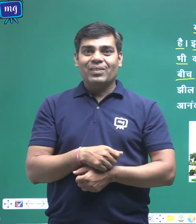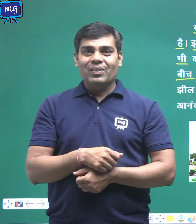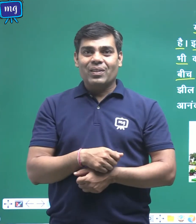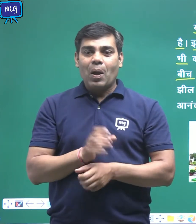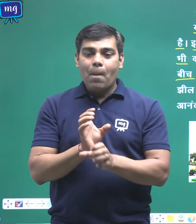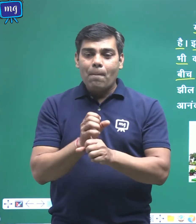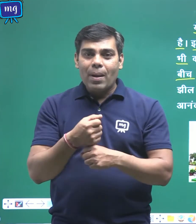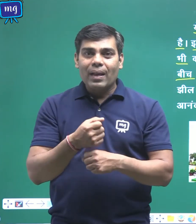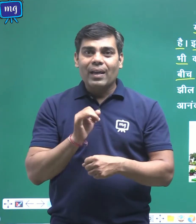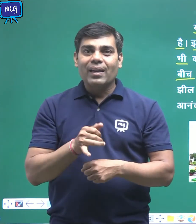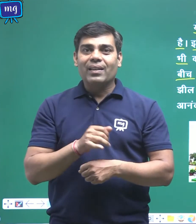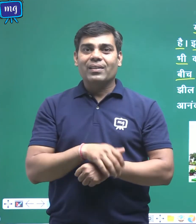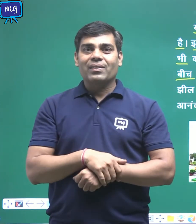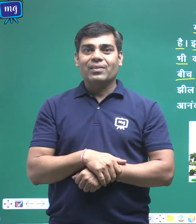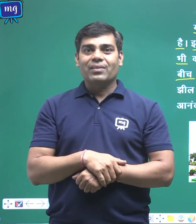बना है।